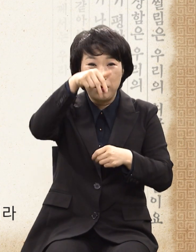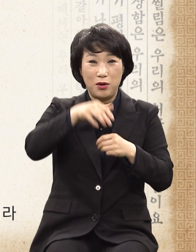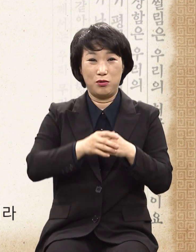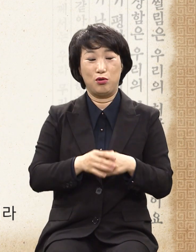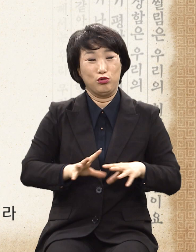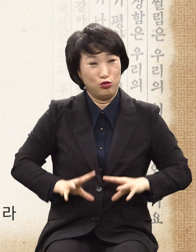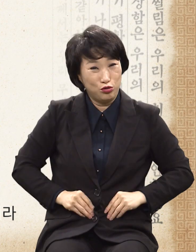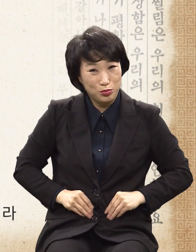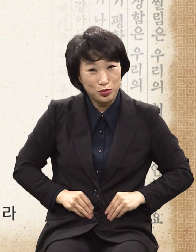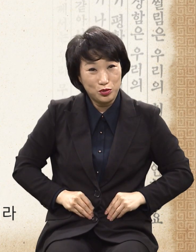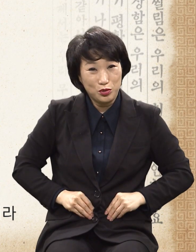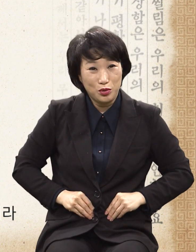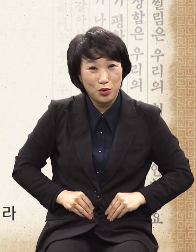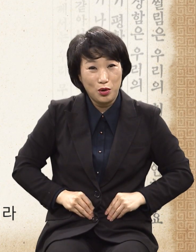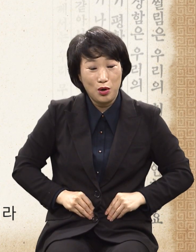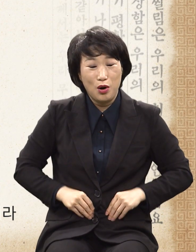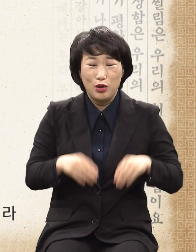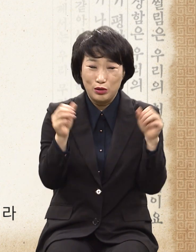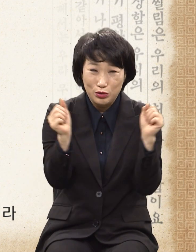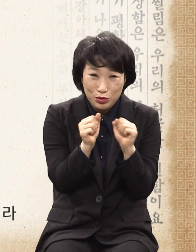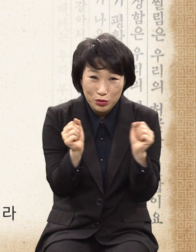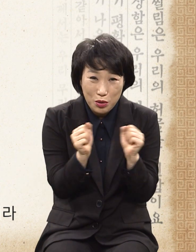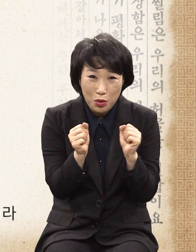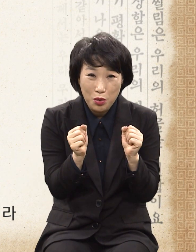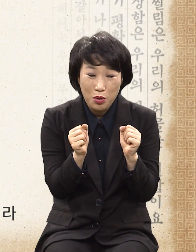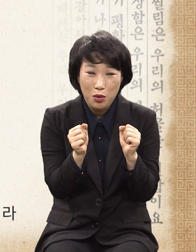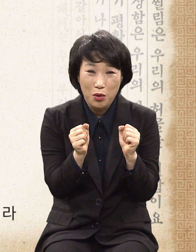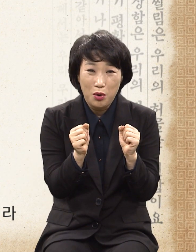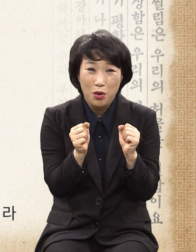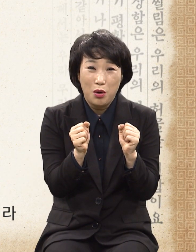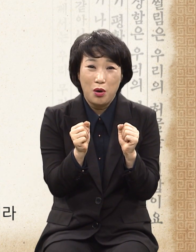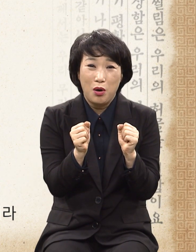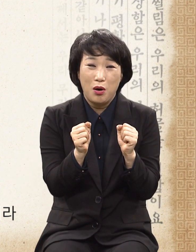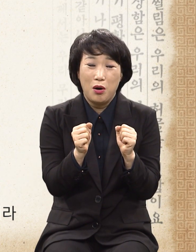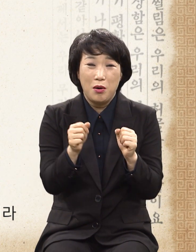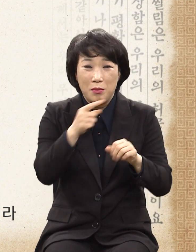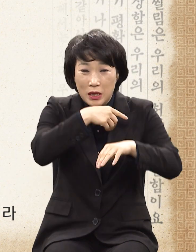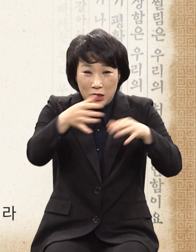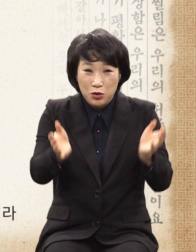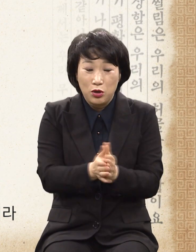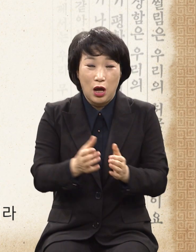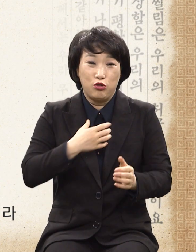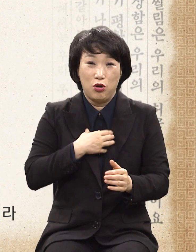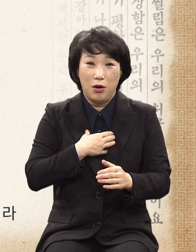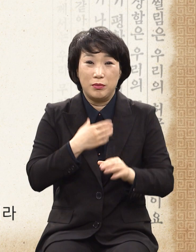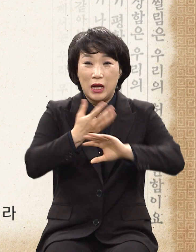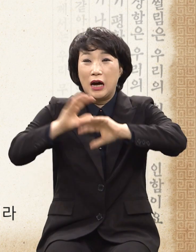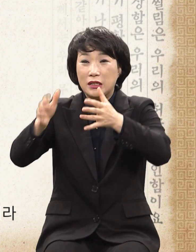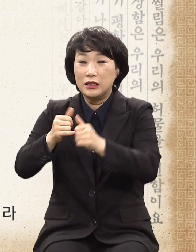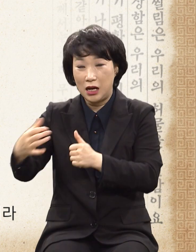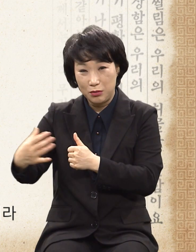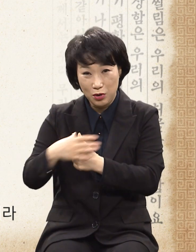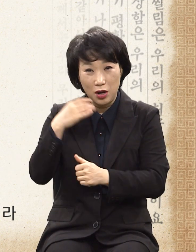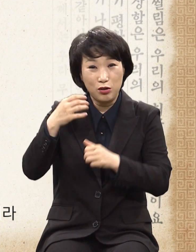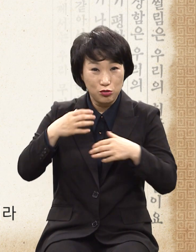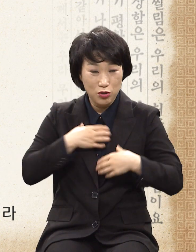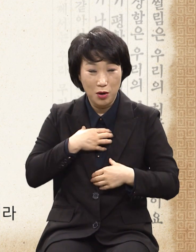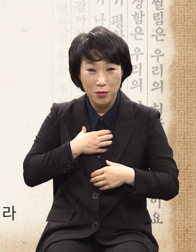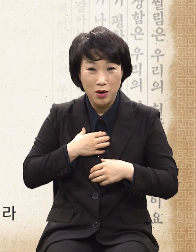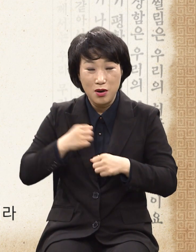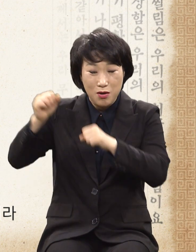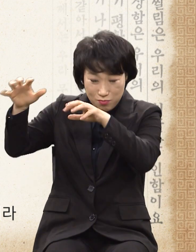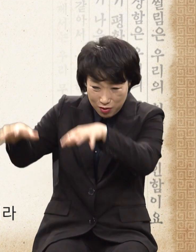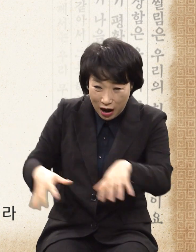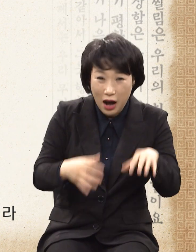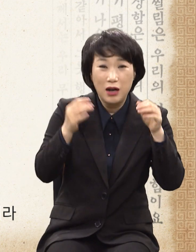흙벗고 굶주리고 춥고 여러분 동족의 위험과 이방인의 위험과 광풍의 위험과